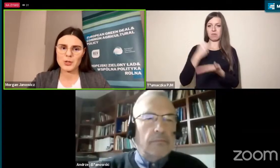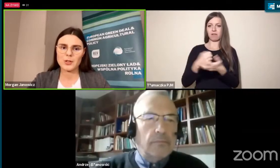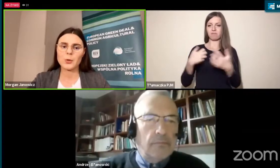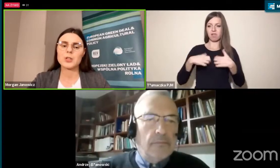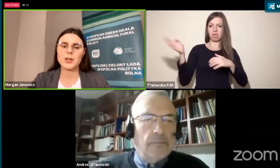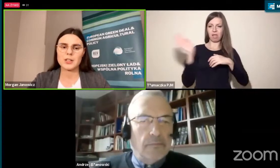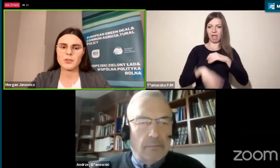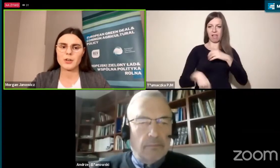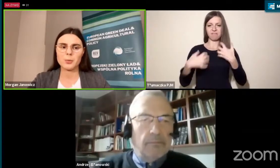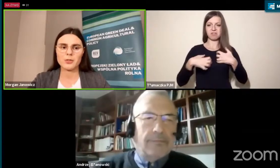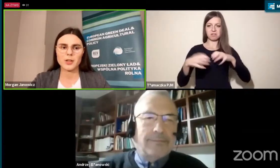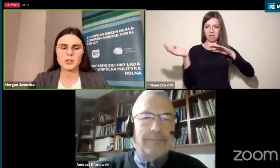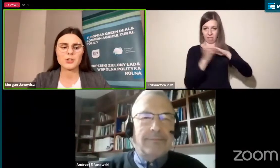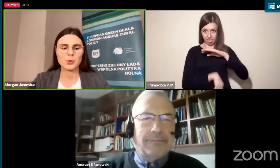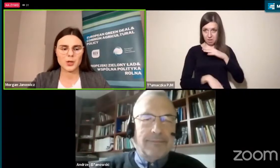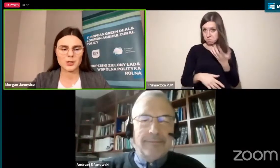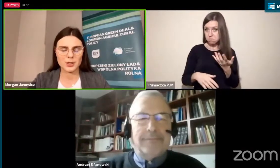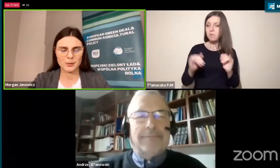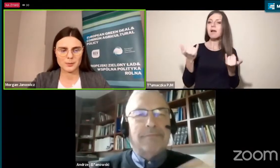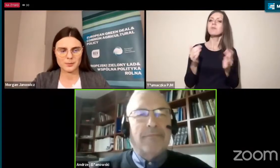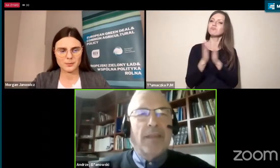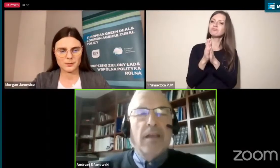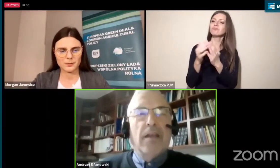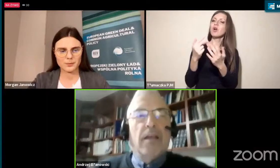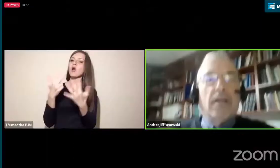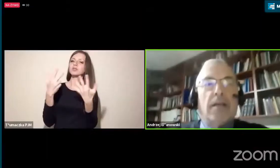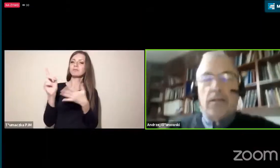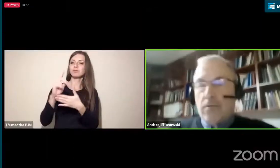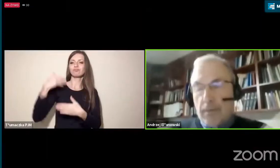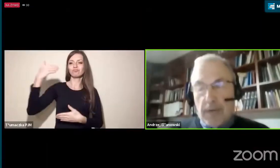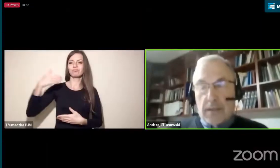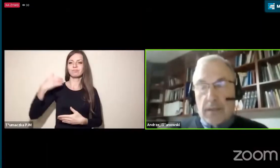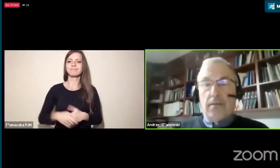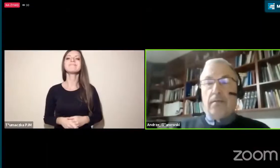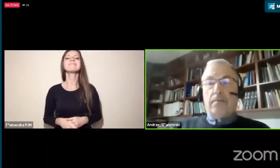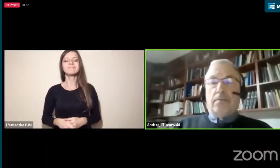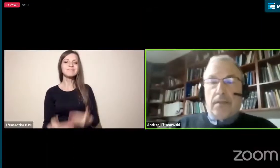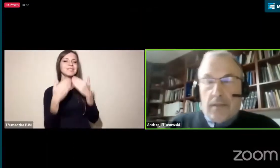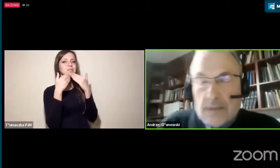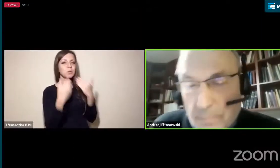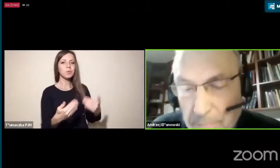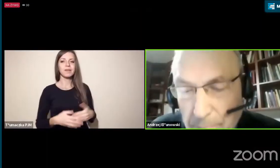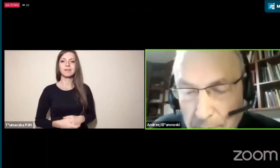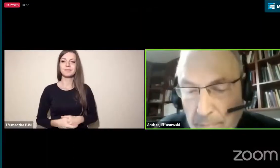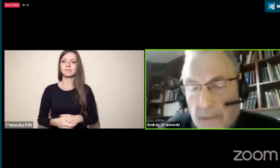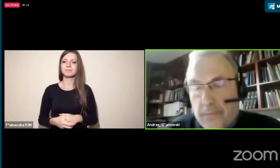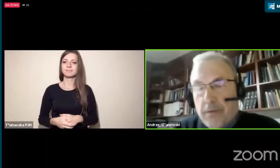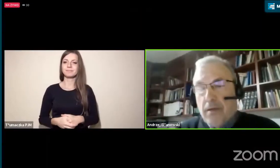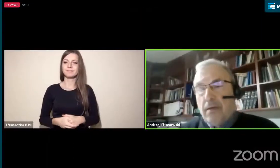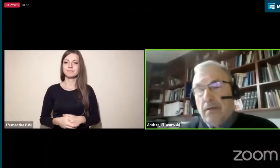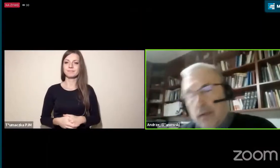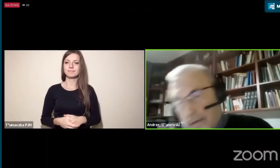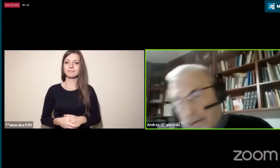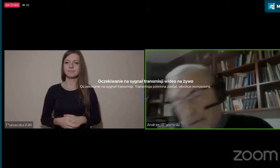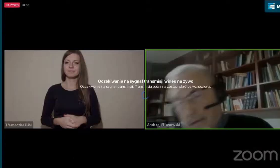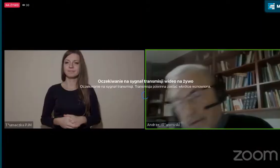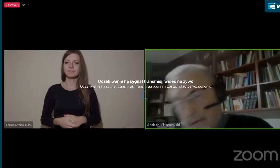8 minut na udzielenie swojej wypowiedzi. Dziękuję. Dziękuję bardzo. No, jestem w moim